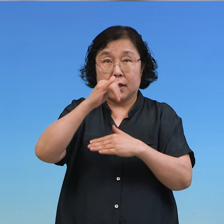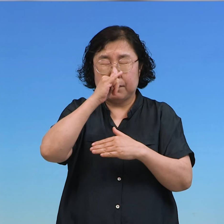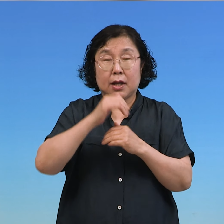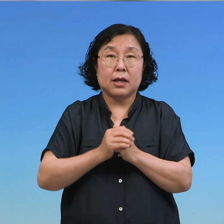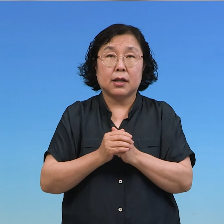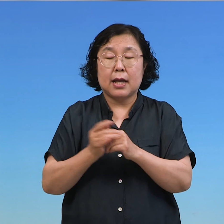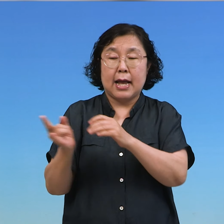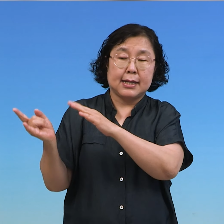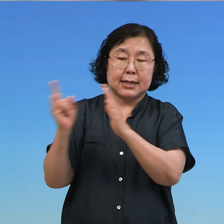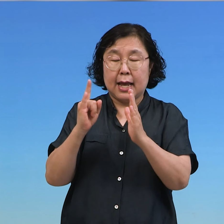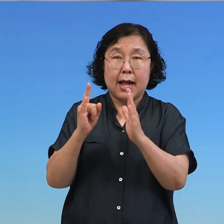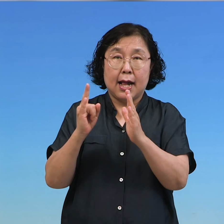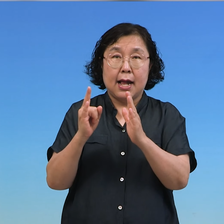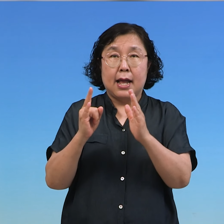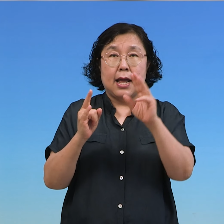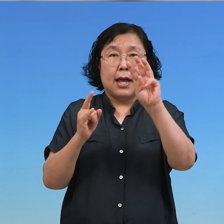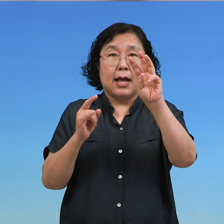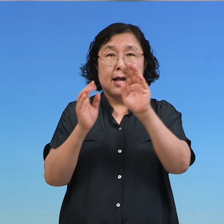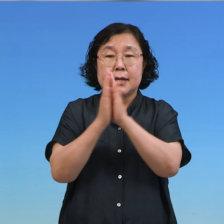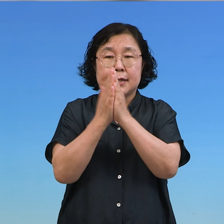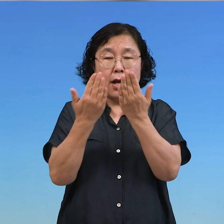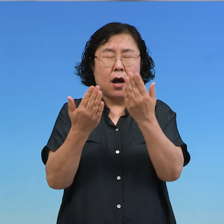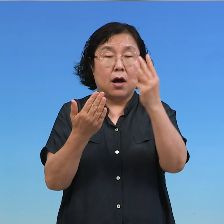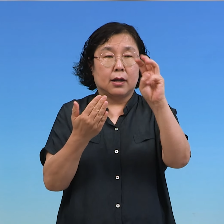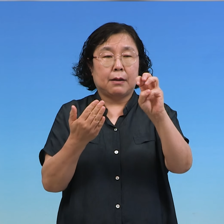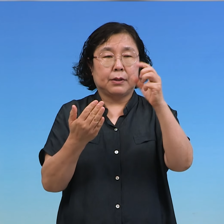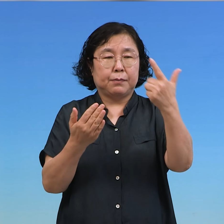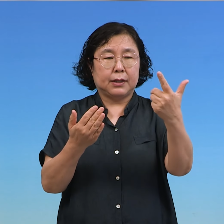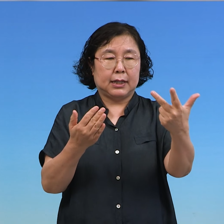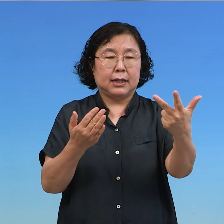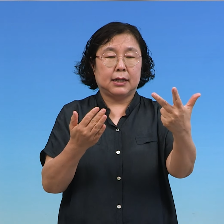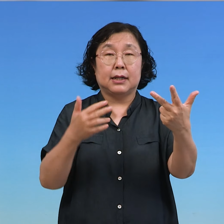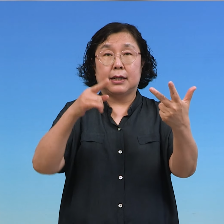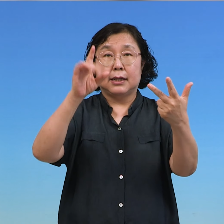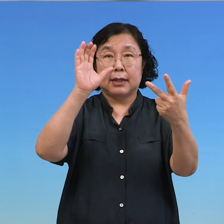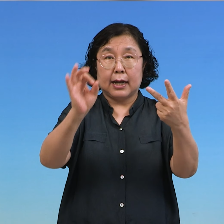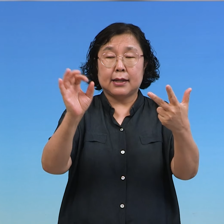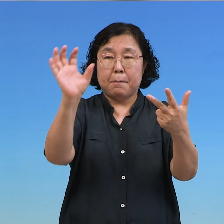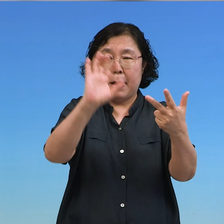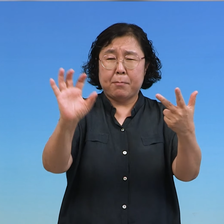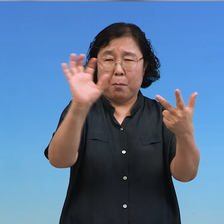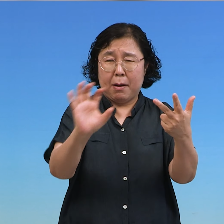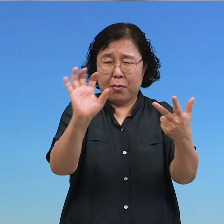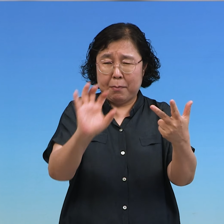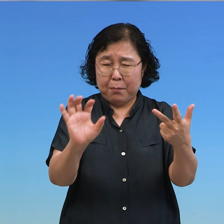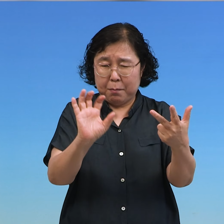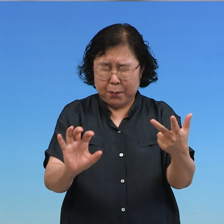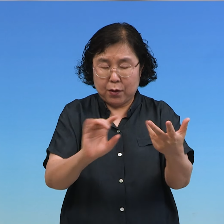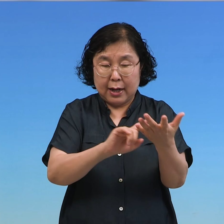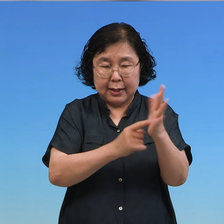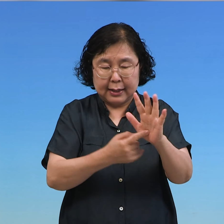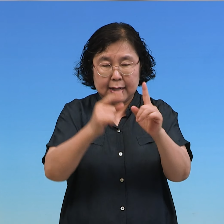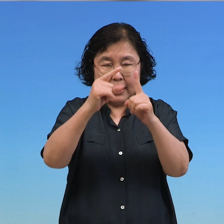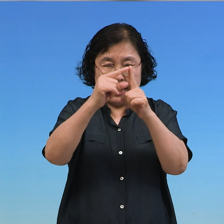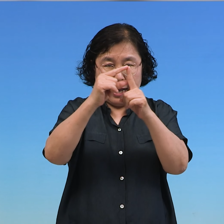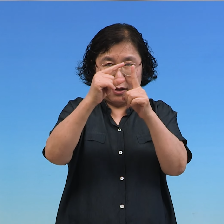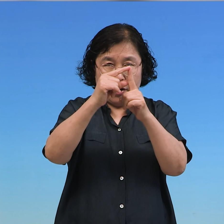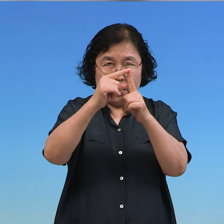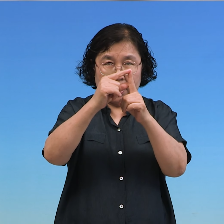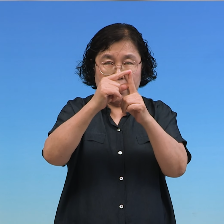에스겔 37장에서 제일 빈번하게 나오는 단어 하나에 주목하는 거예요 에스겔 37장에 제일